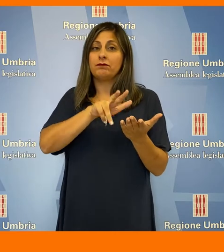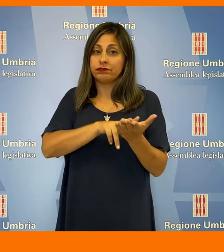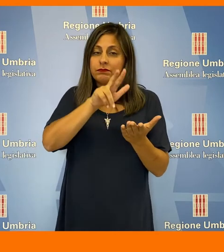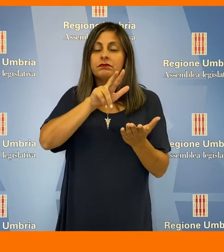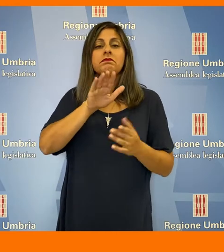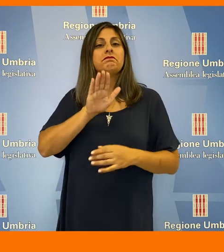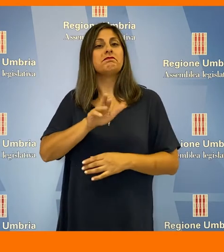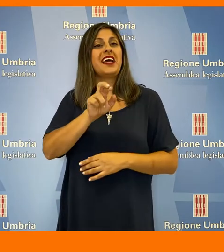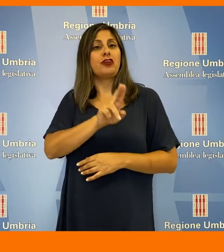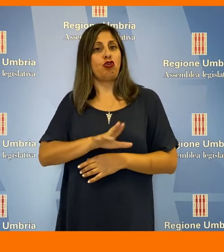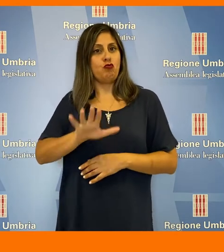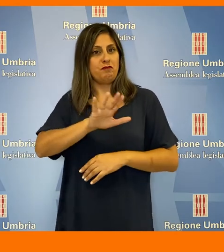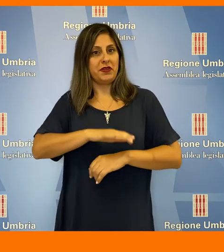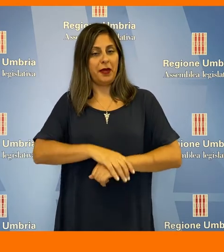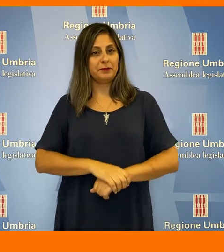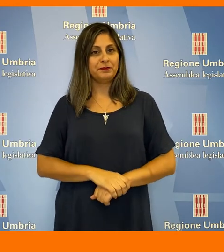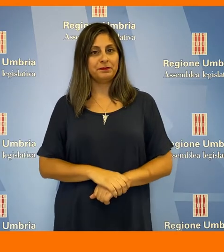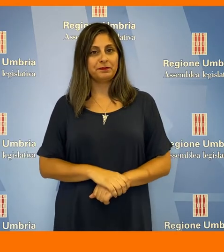della Regione Umbria.